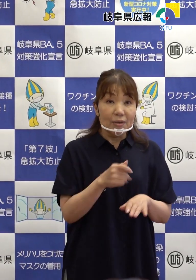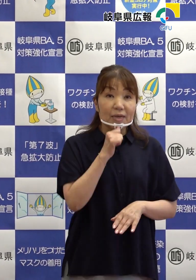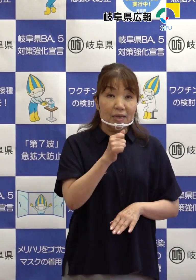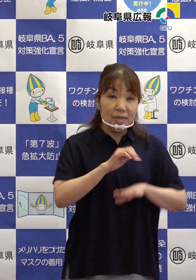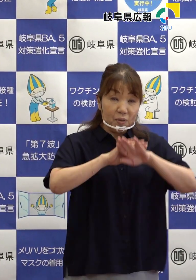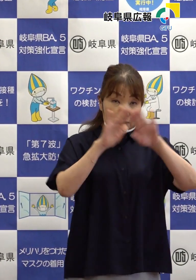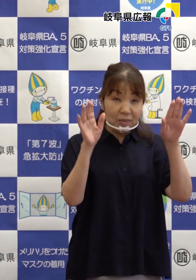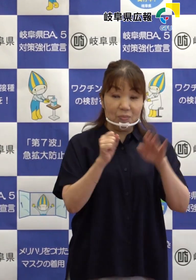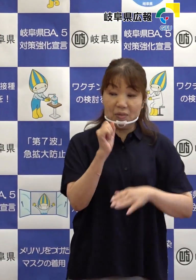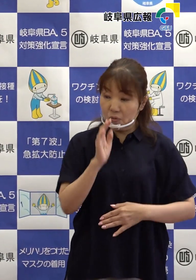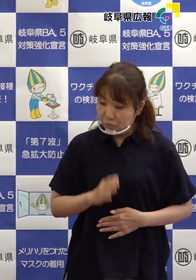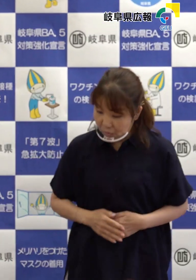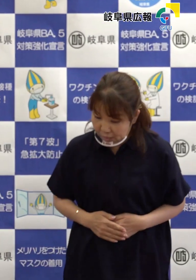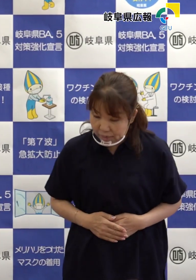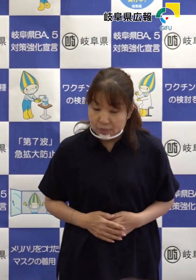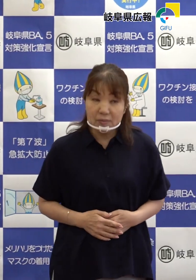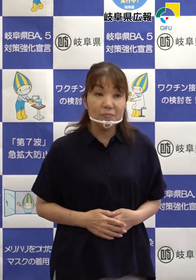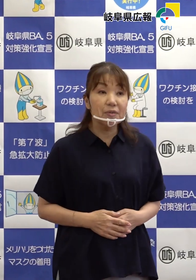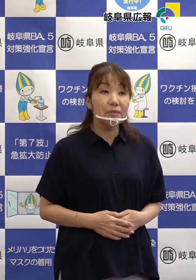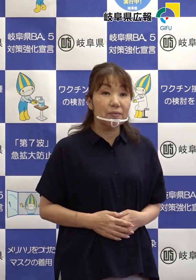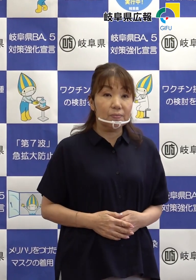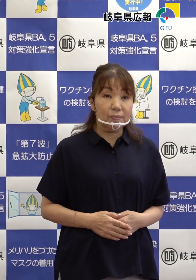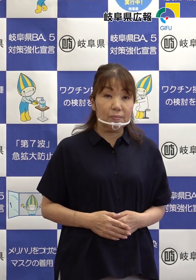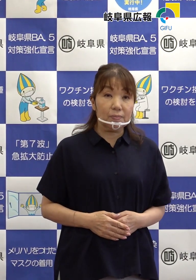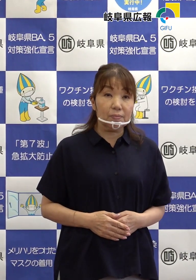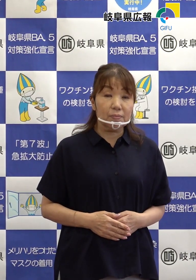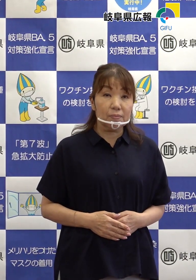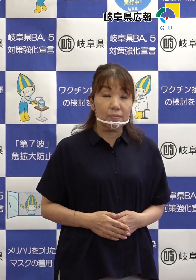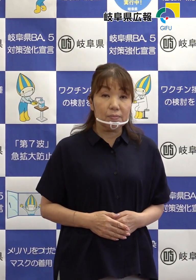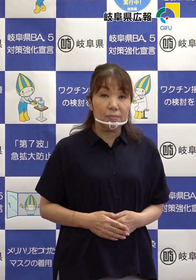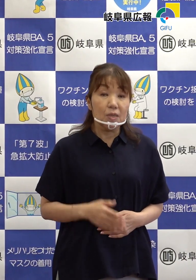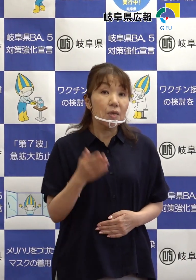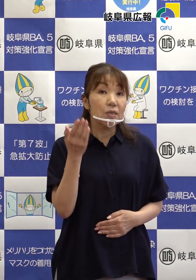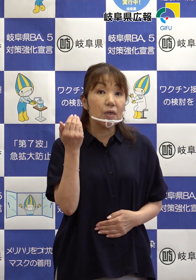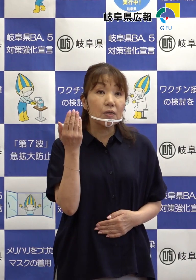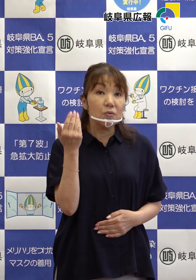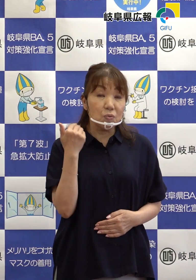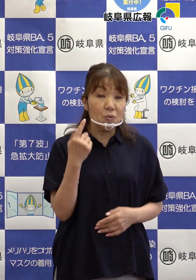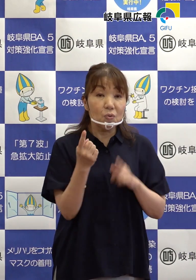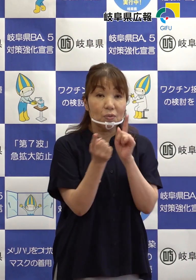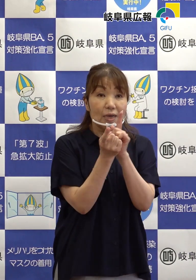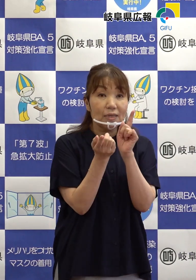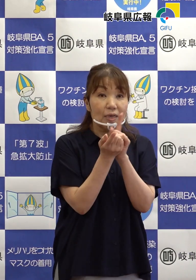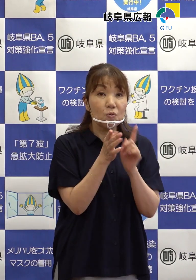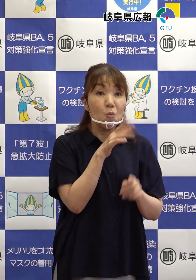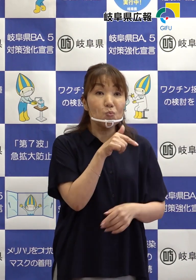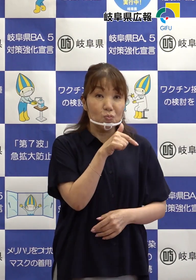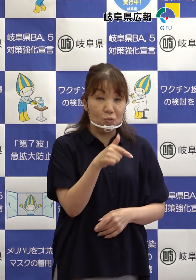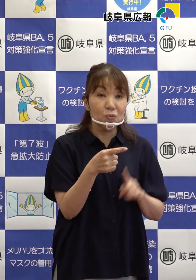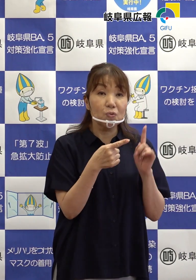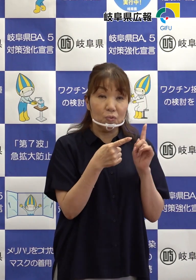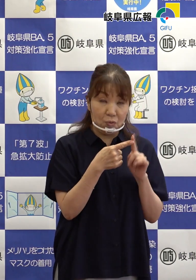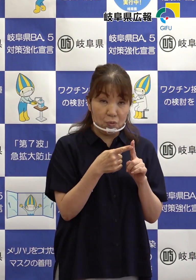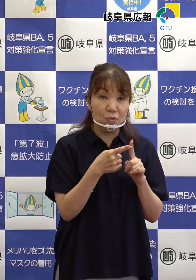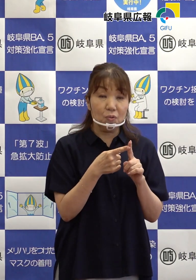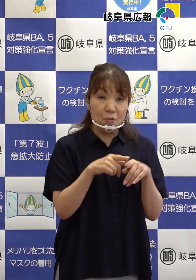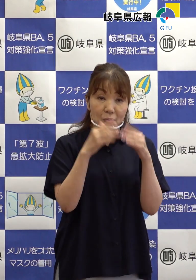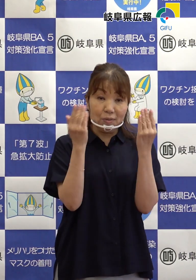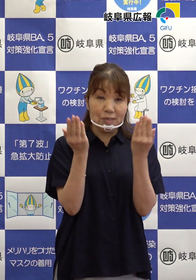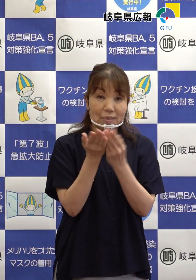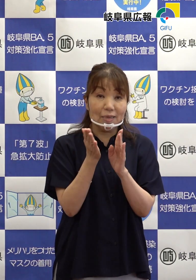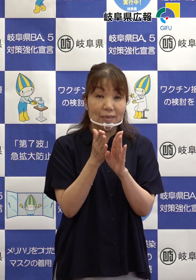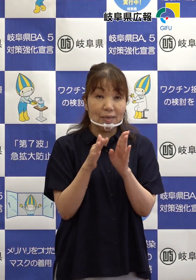記者会見を鉄壁だったあの二先ほど対策本部とそれからの全県的